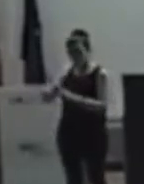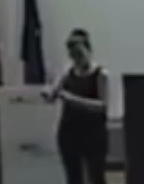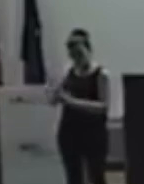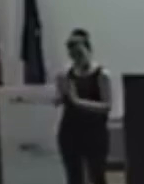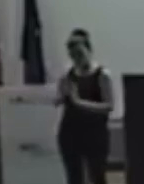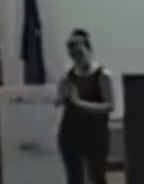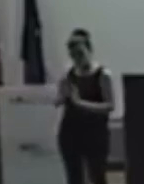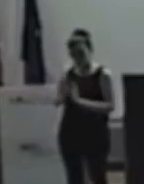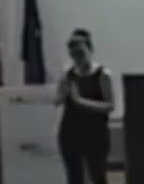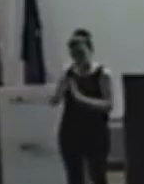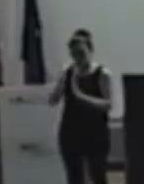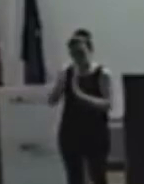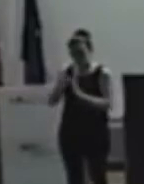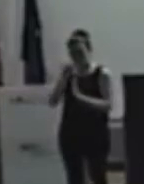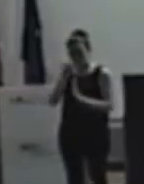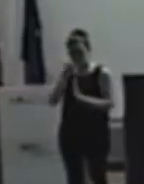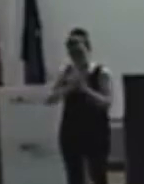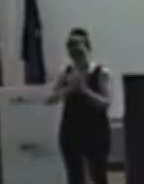manera,